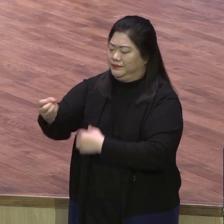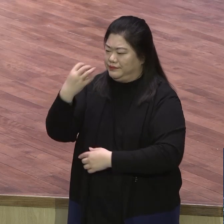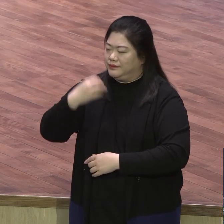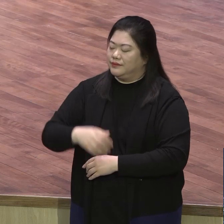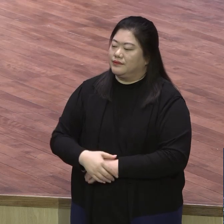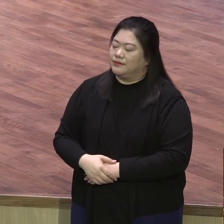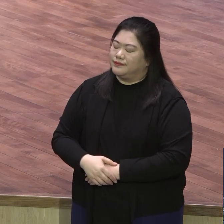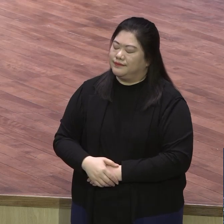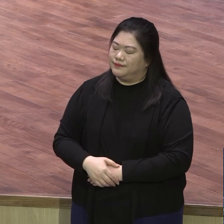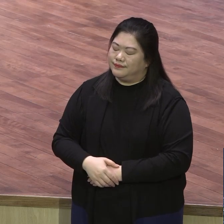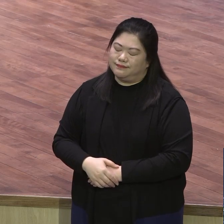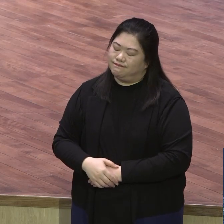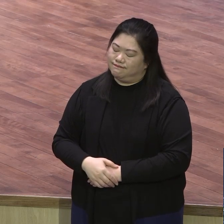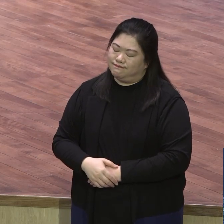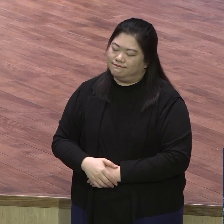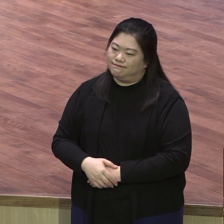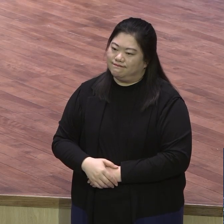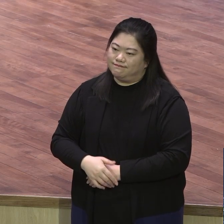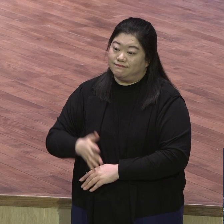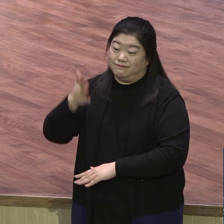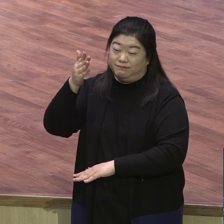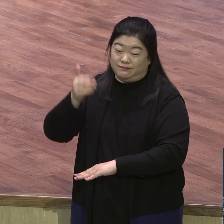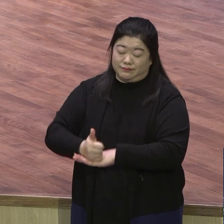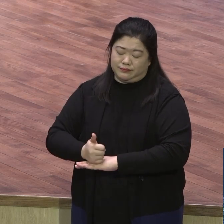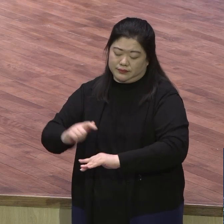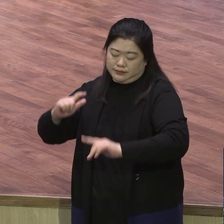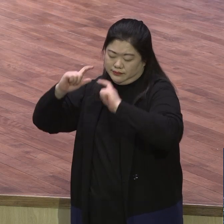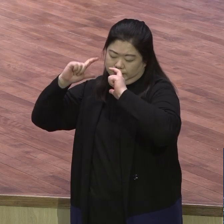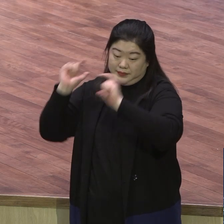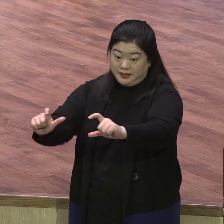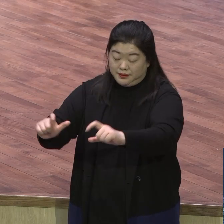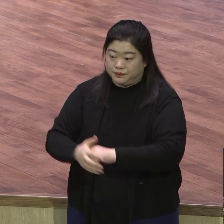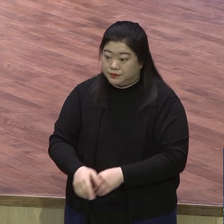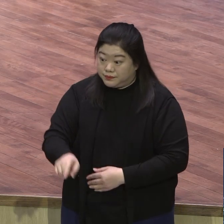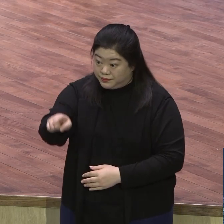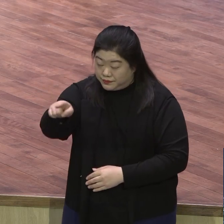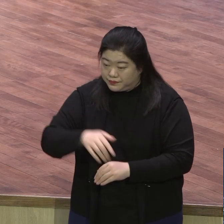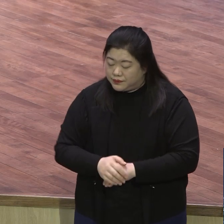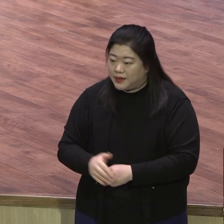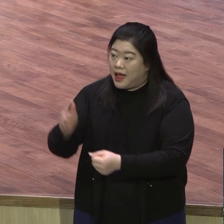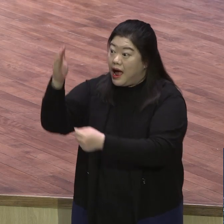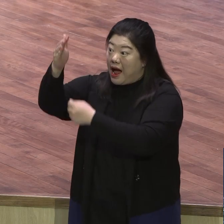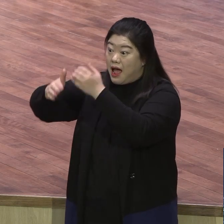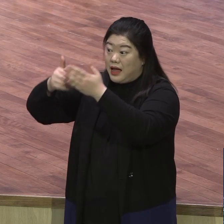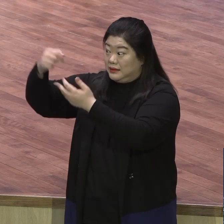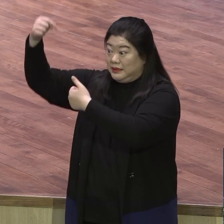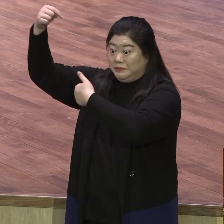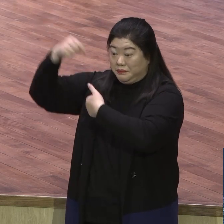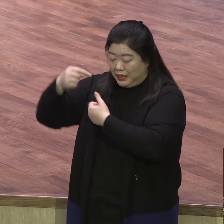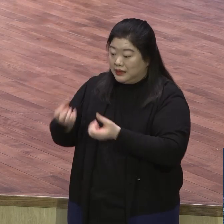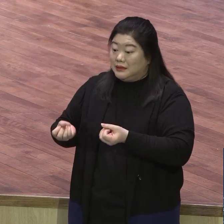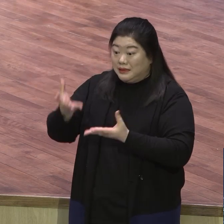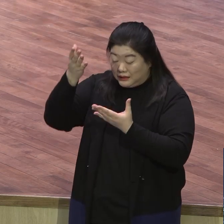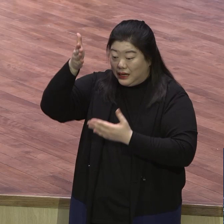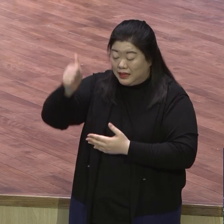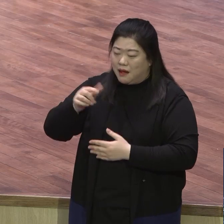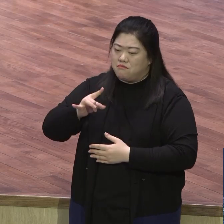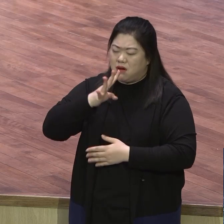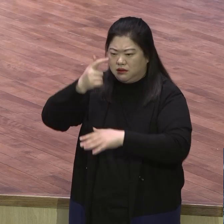사무엘이 하나님께서 명령하신 것을 지키지 아니한 망령된